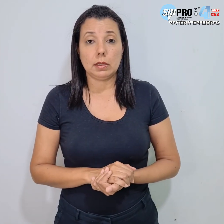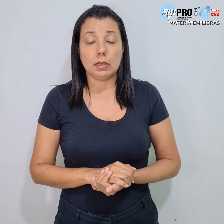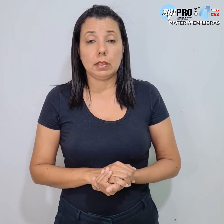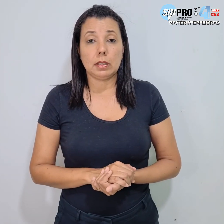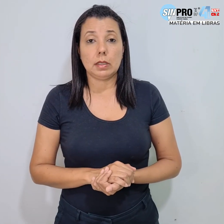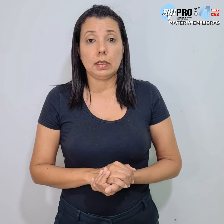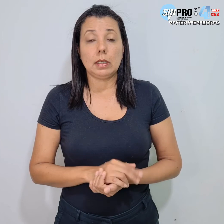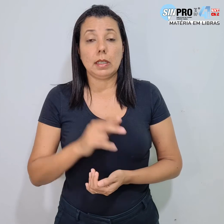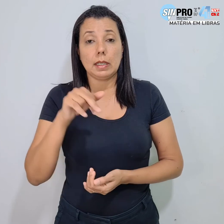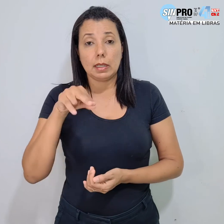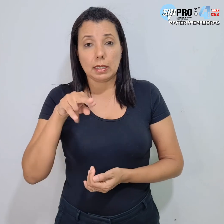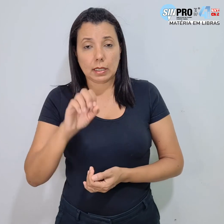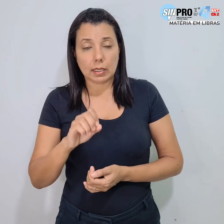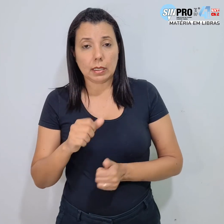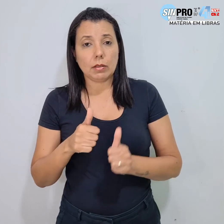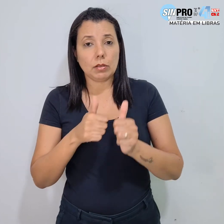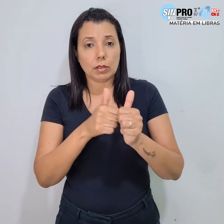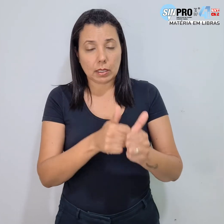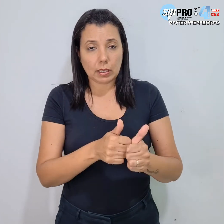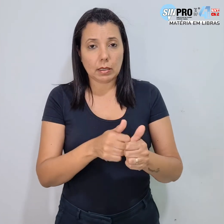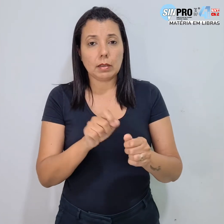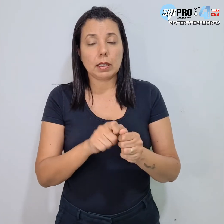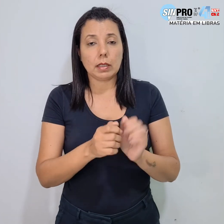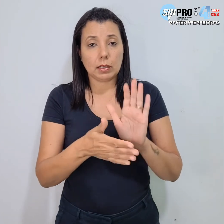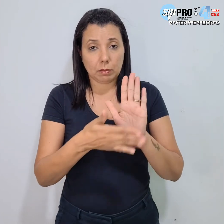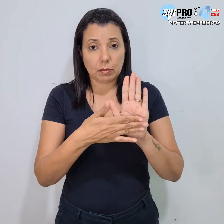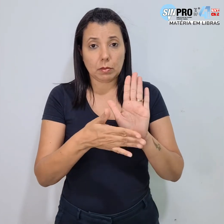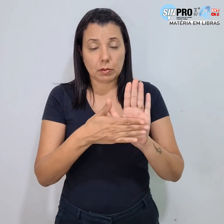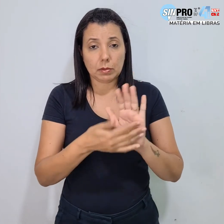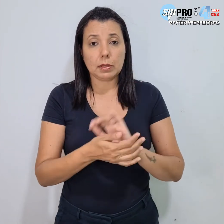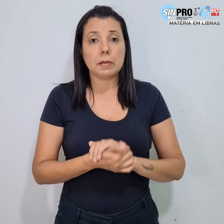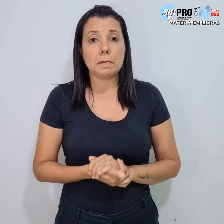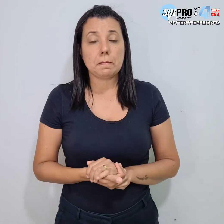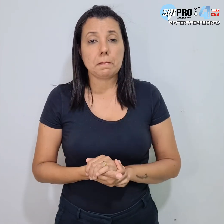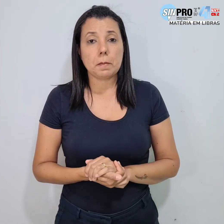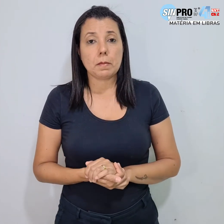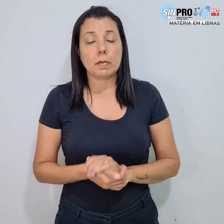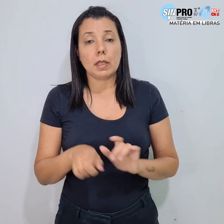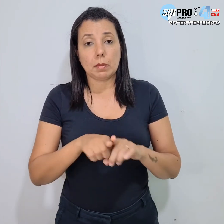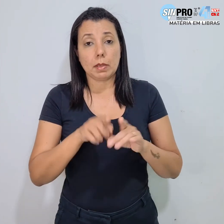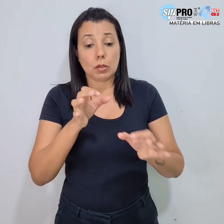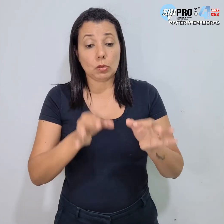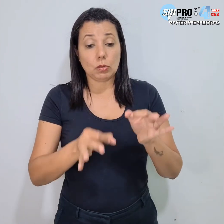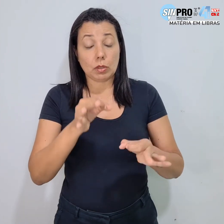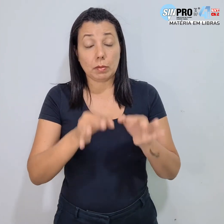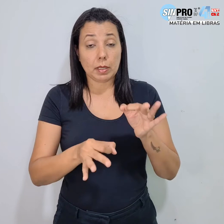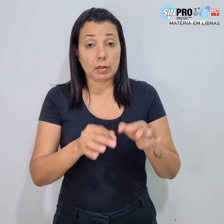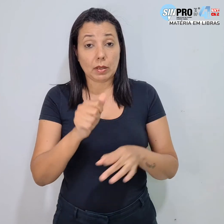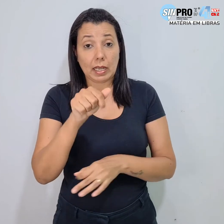A CNTE acompanhará a tramitação da PEC e do julgamento da